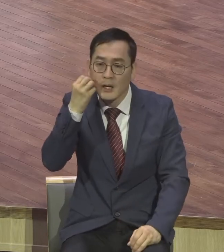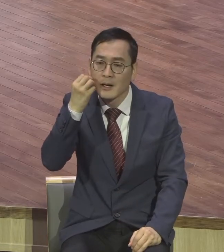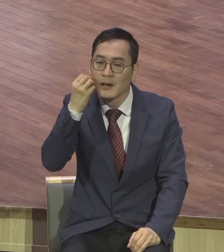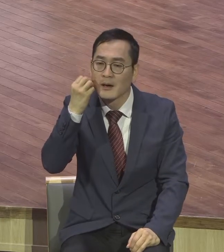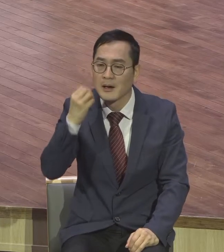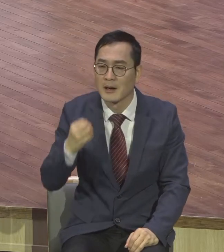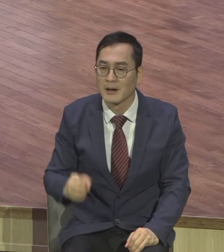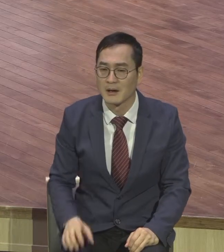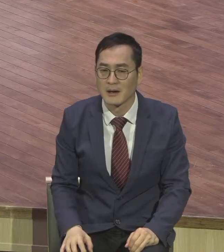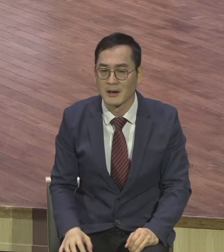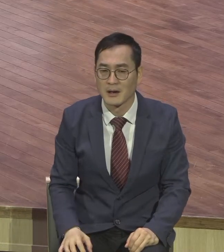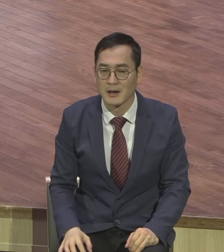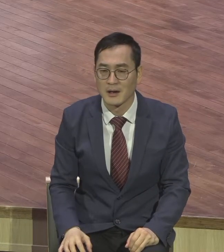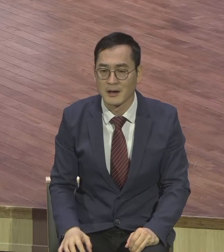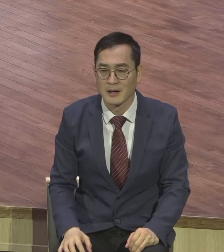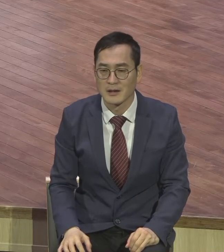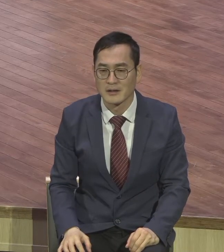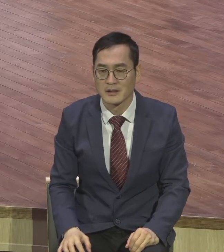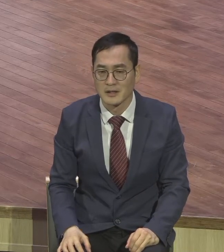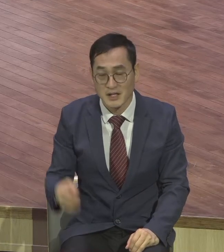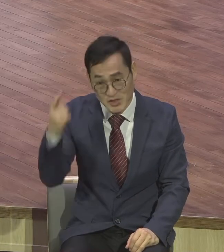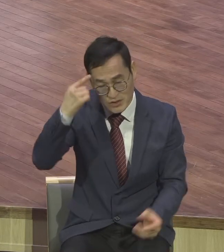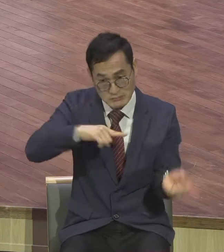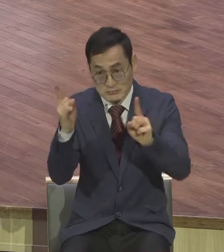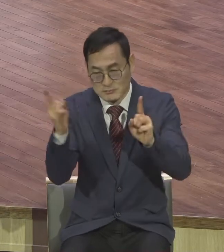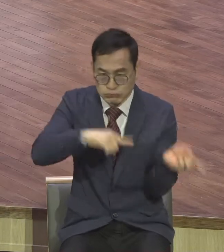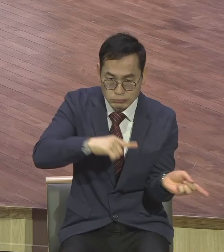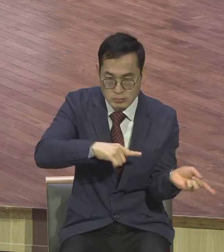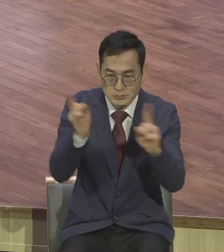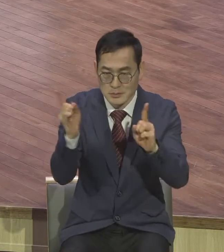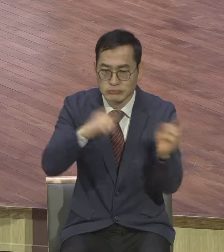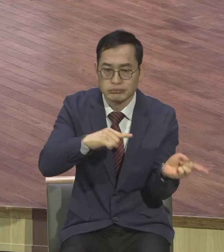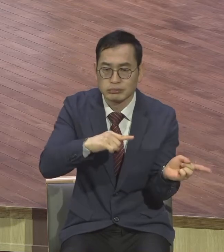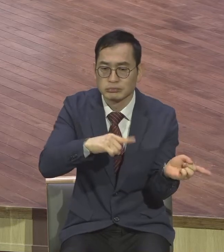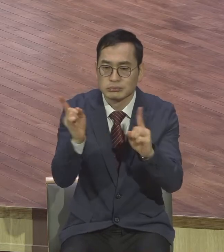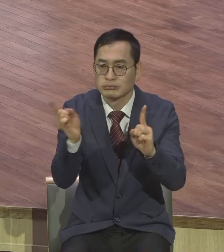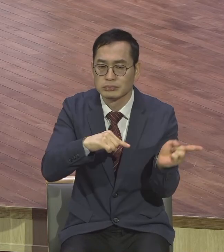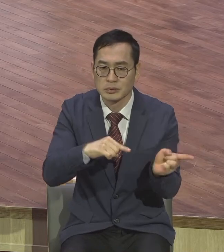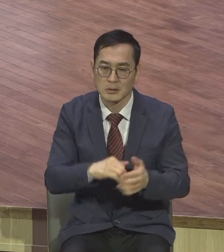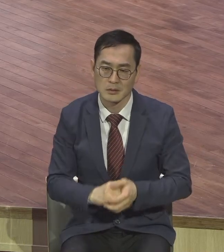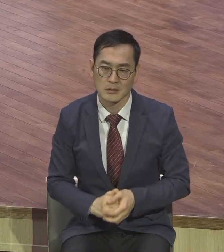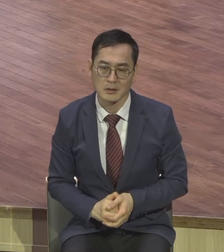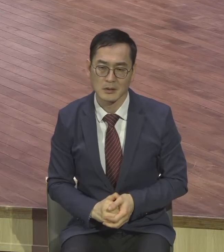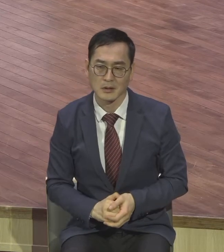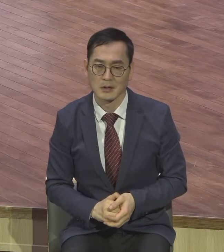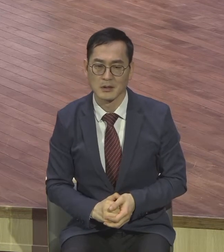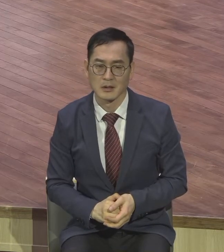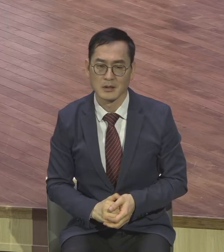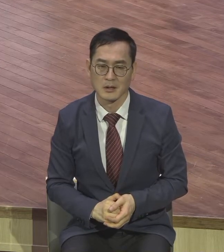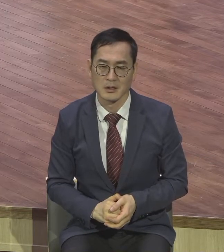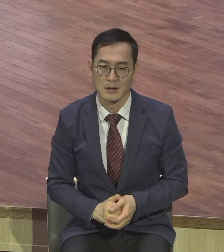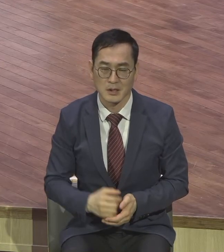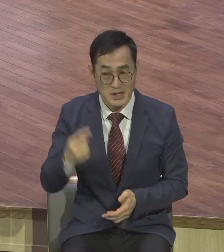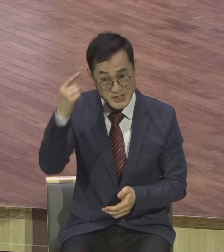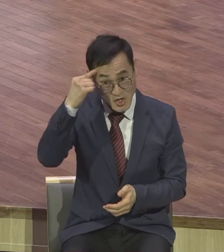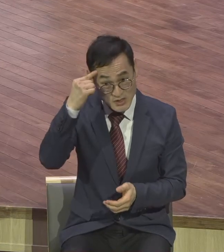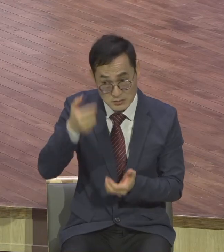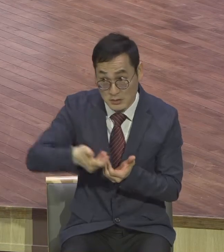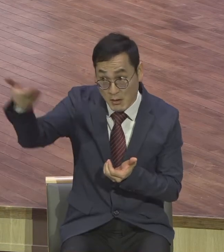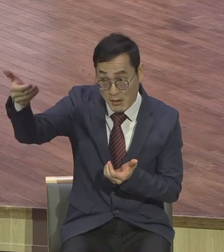정신분열이 왔다 붙었다가 떨어졌다 이게 말이에요 붙었다 붙었다 이런다니까요 지금 이런 사람들이 많아요